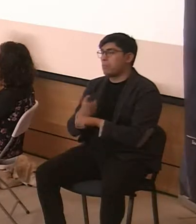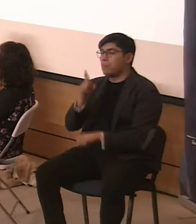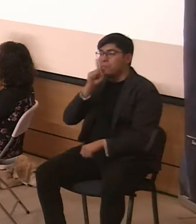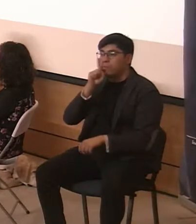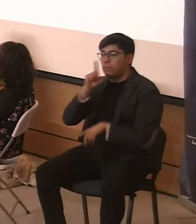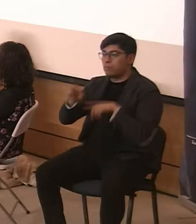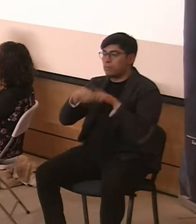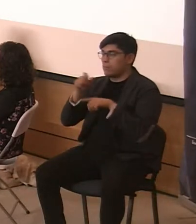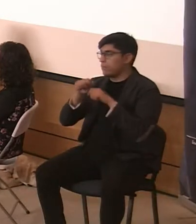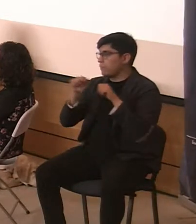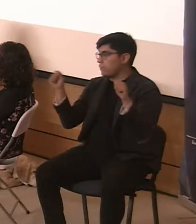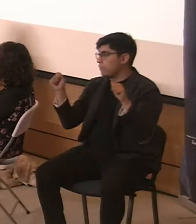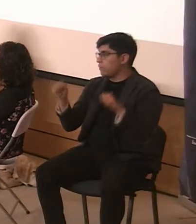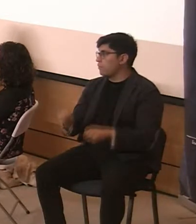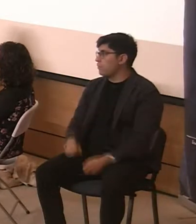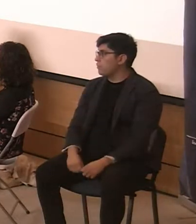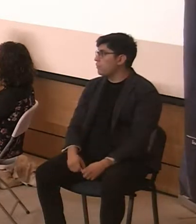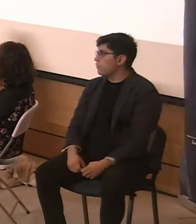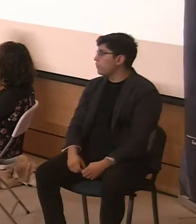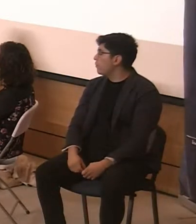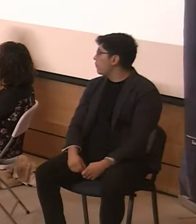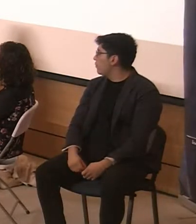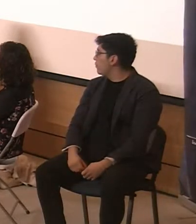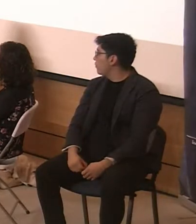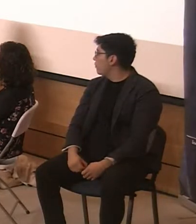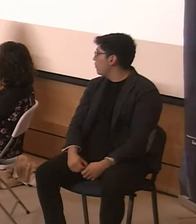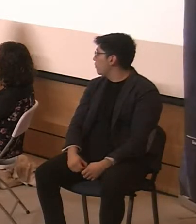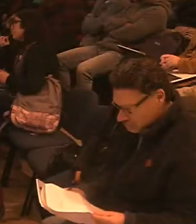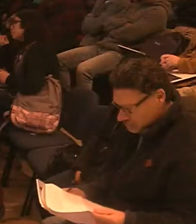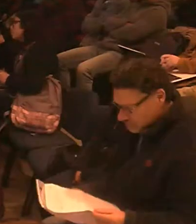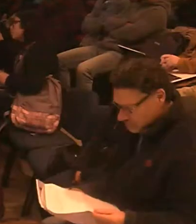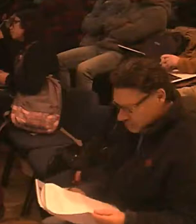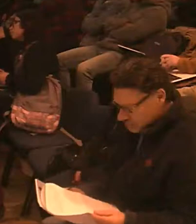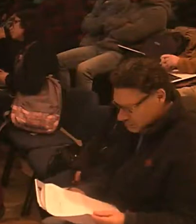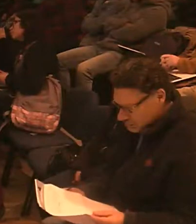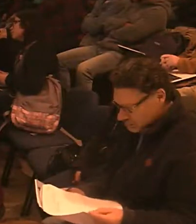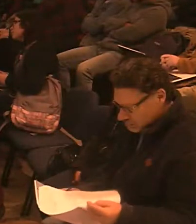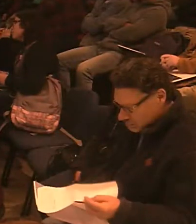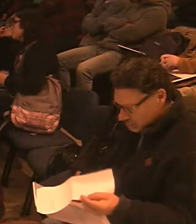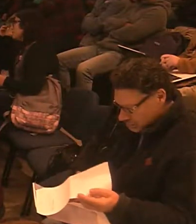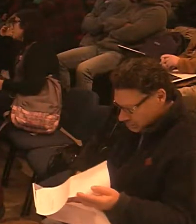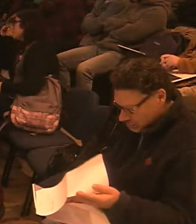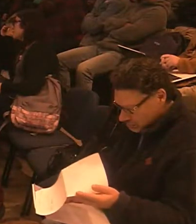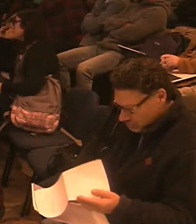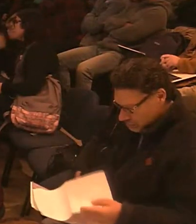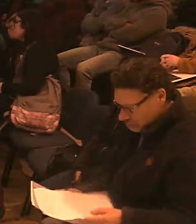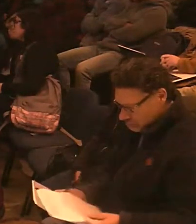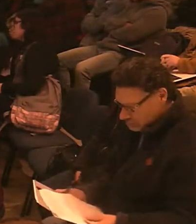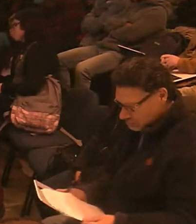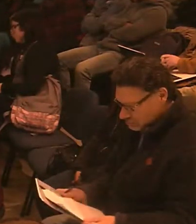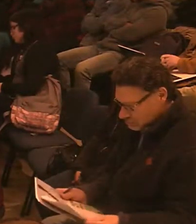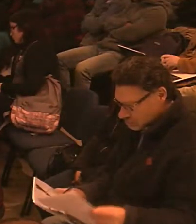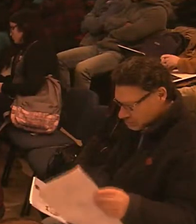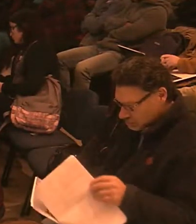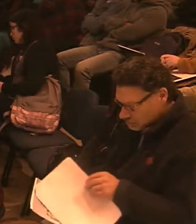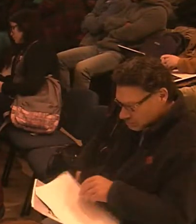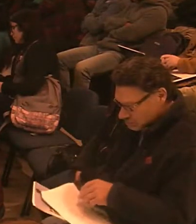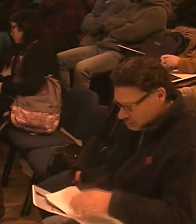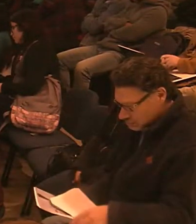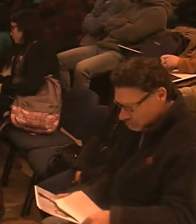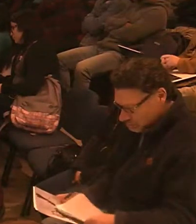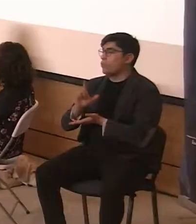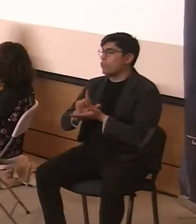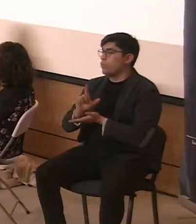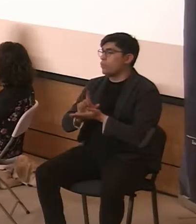reservar para el final porque ahora vamos a ir a otro lugar siempre he pensado que una de las barreras